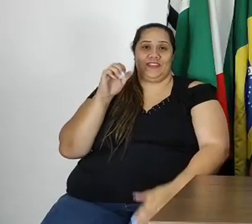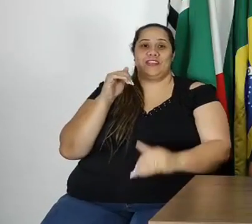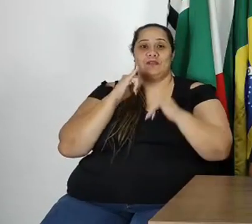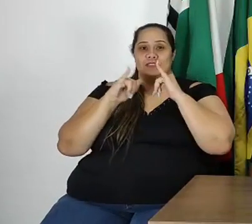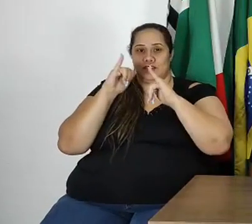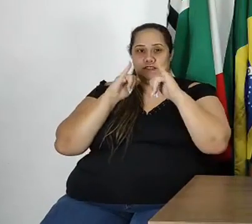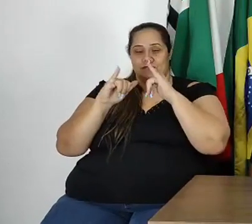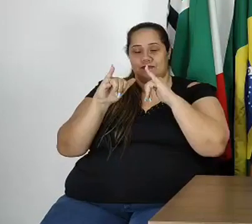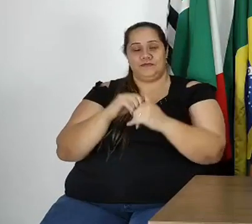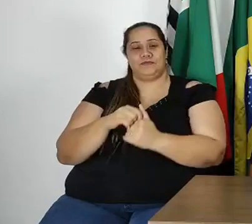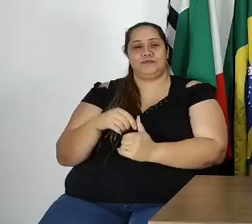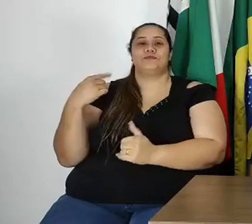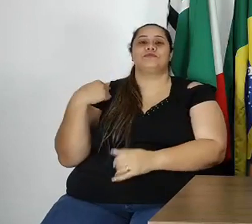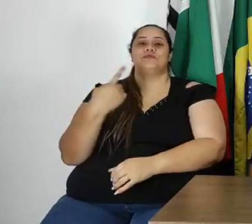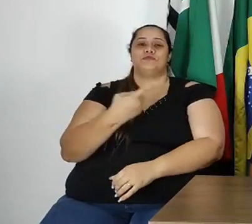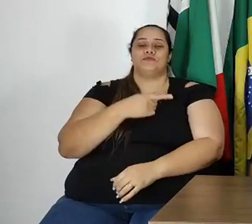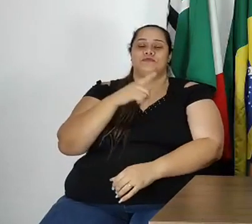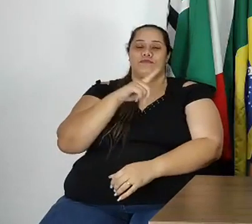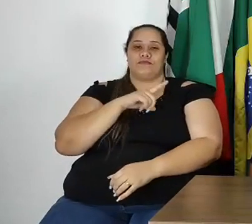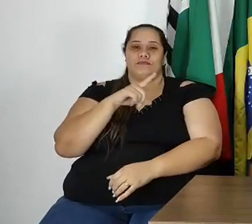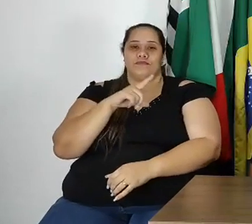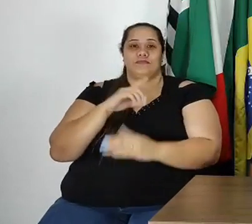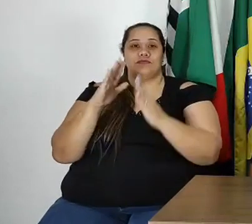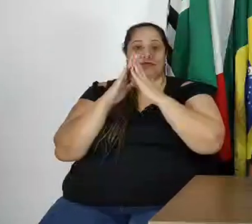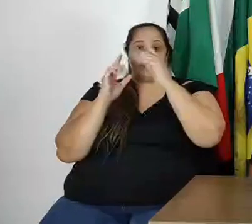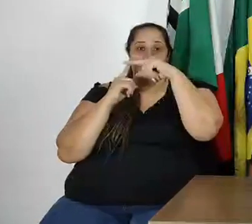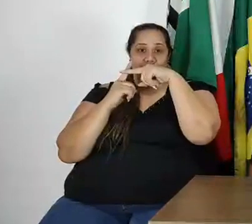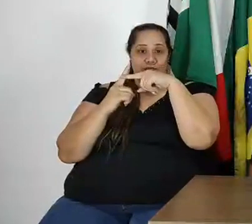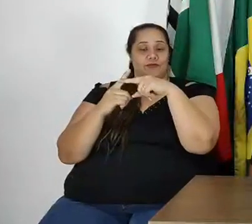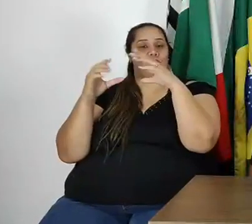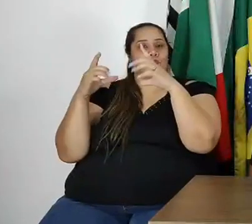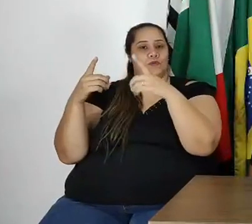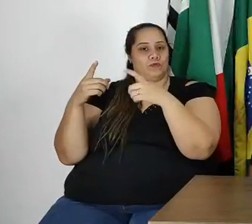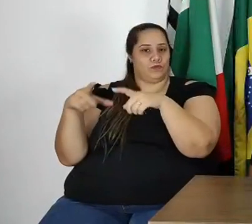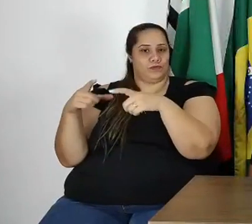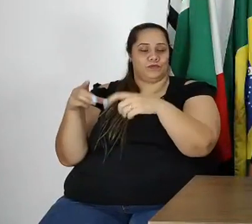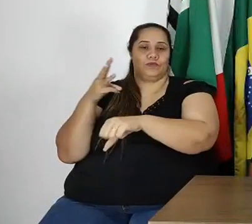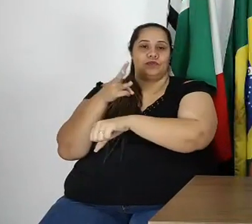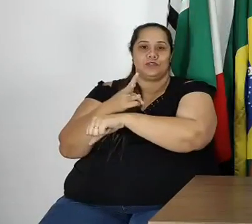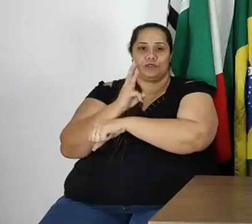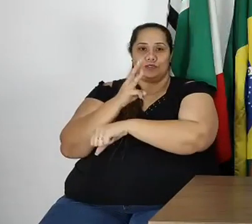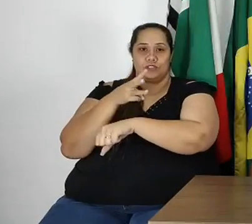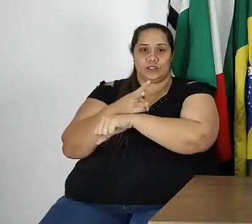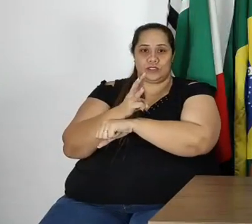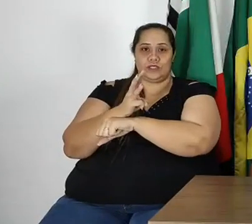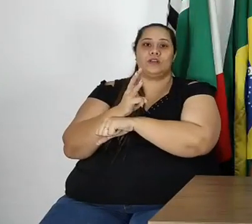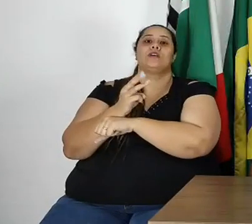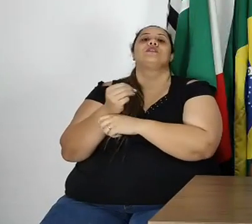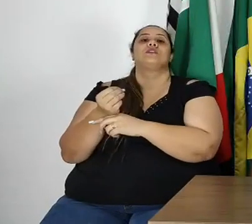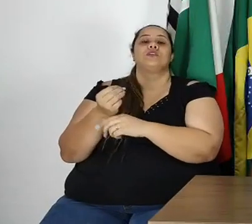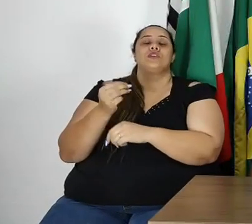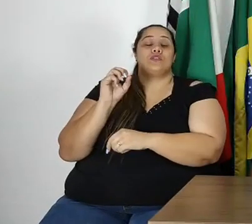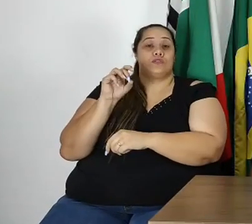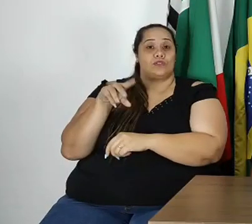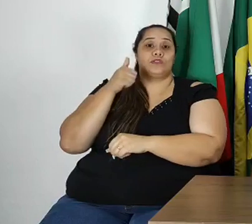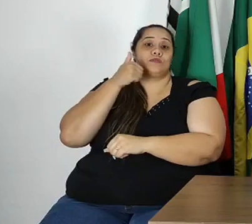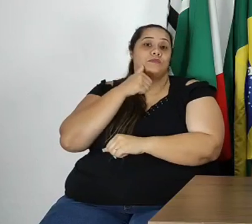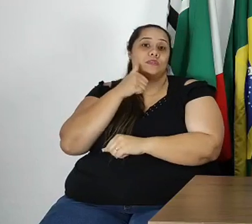Nós temos aqui na igreja as intercessões, que são grupos de WhatsApp. Temos com as mulheres de